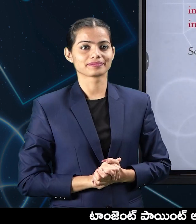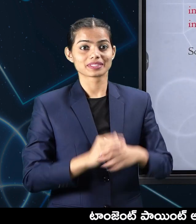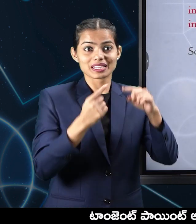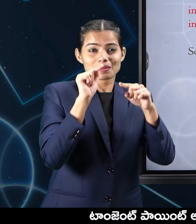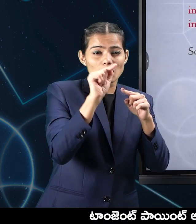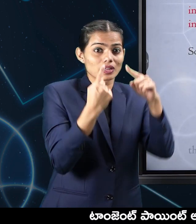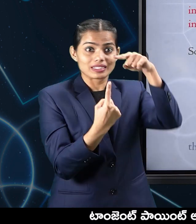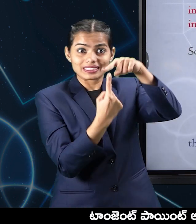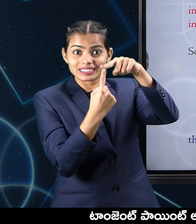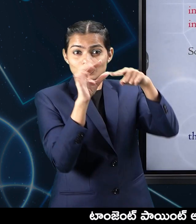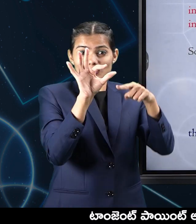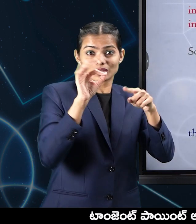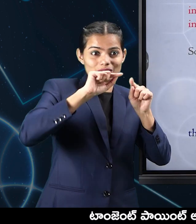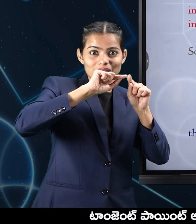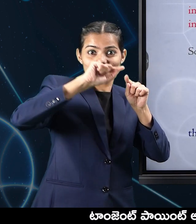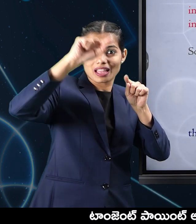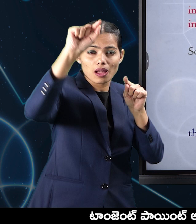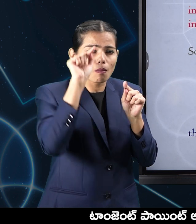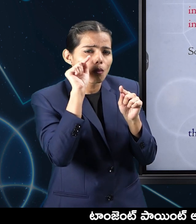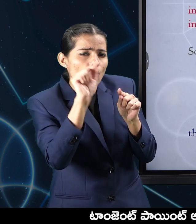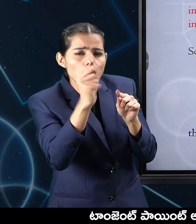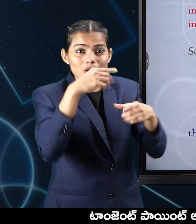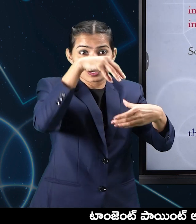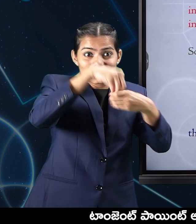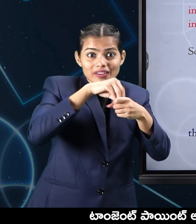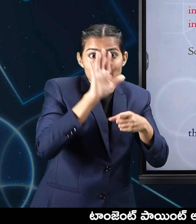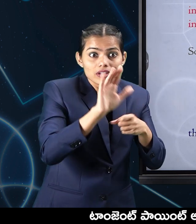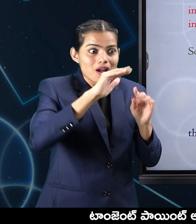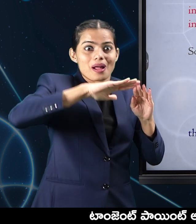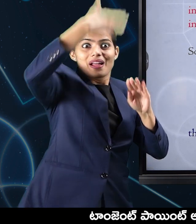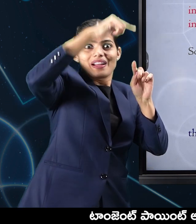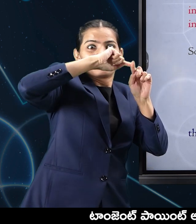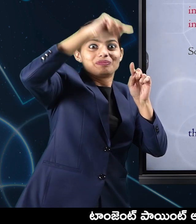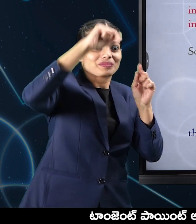టాంజెంట్ పాయింట్ అయిన పాయింట్ టీ తీగ యొక్క మధ్య బిందువు AT TB.